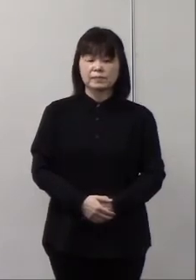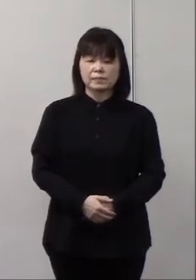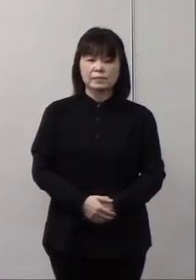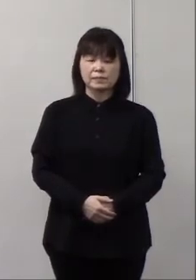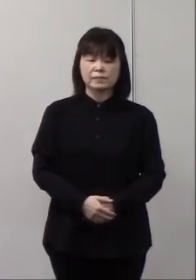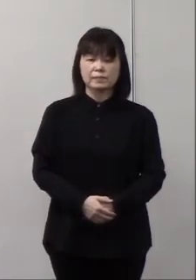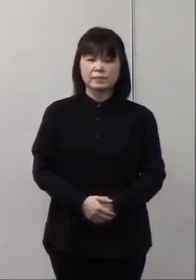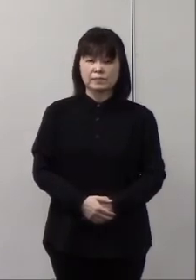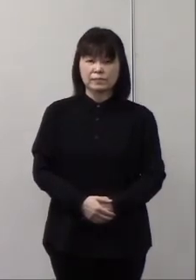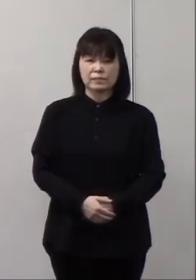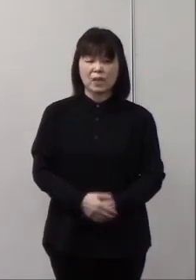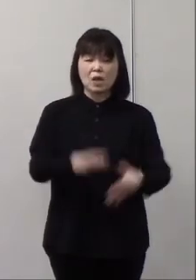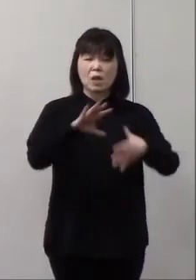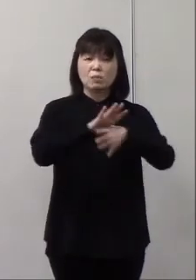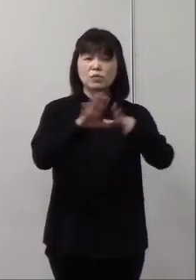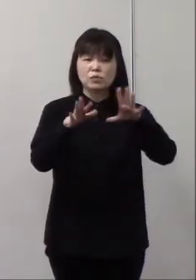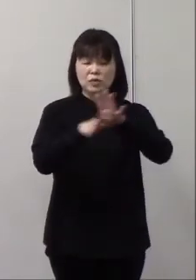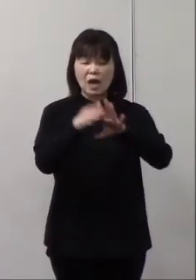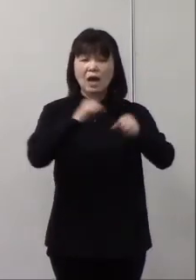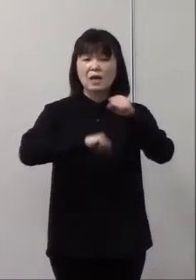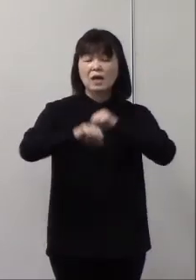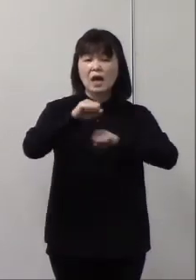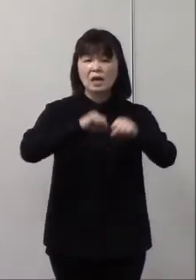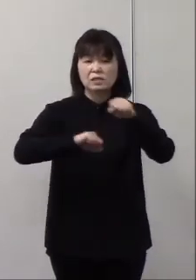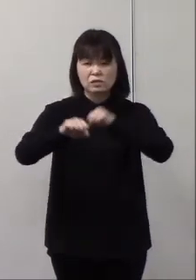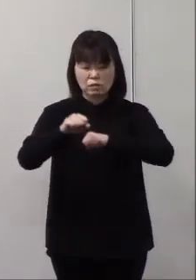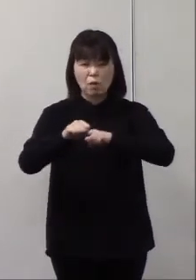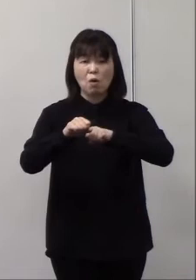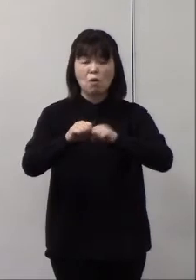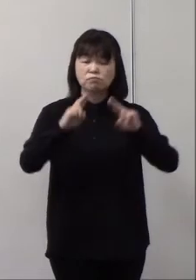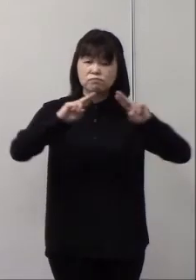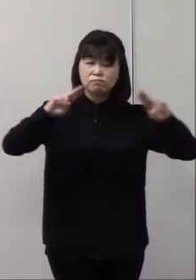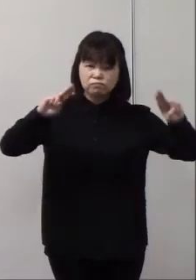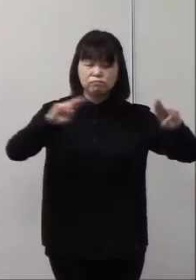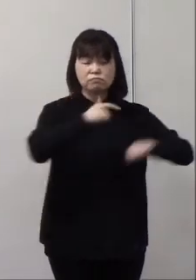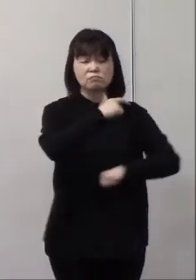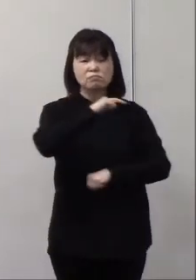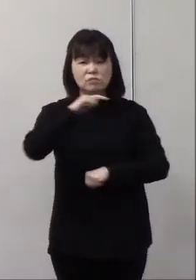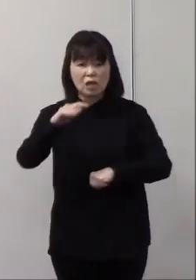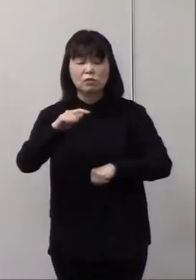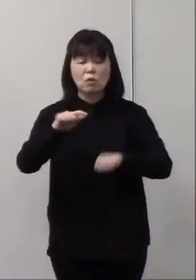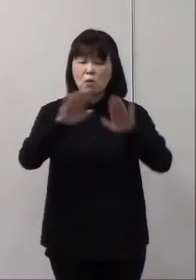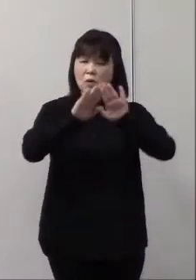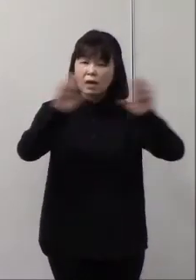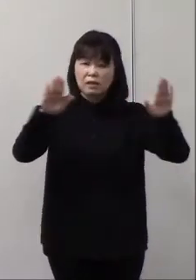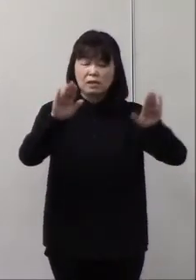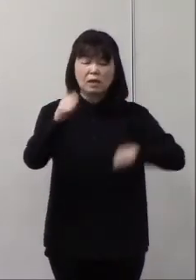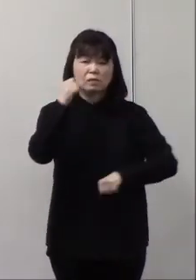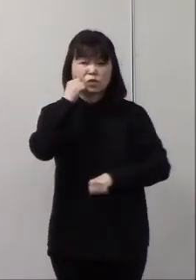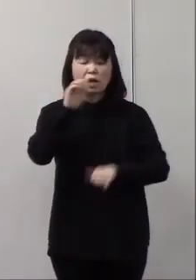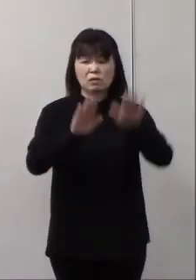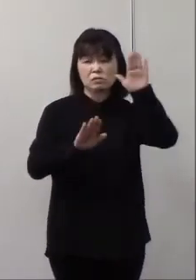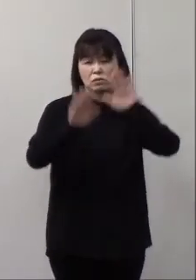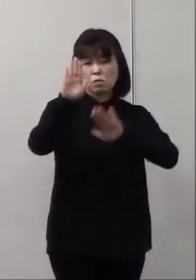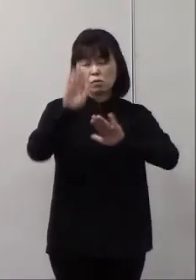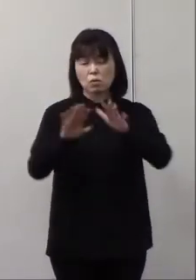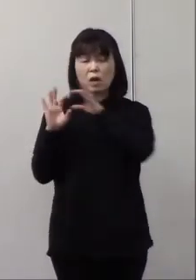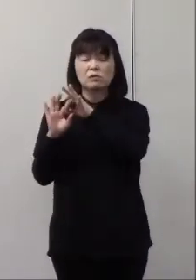まざまな文化活動、まあ、ライブ等がなかなか開催できない状況にございます